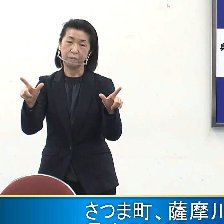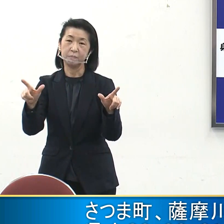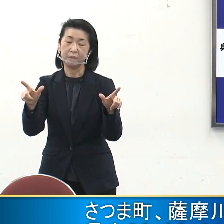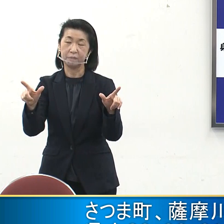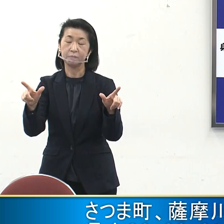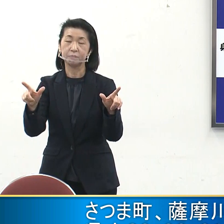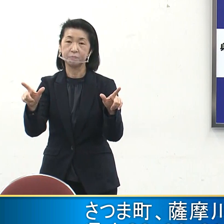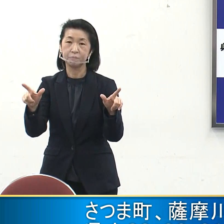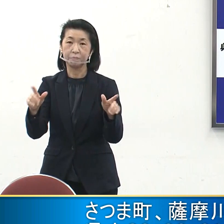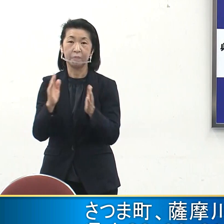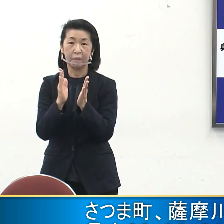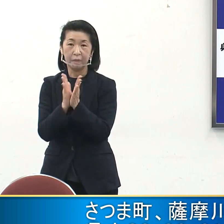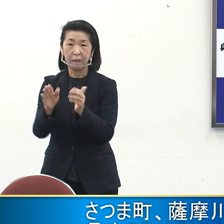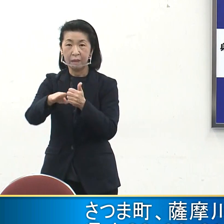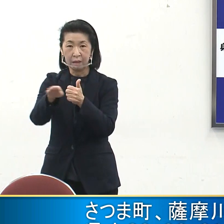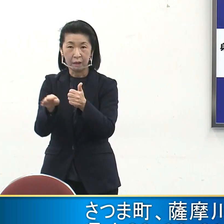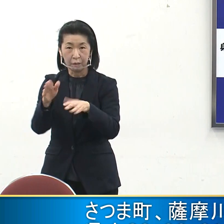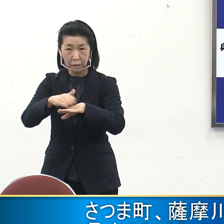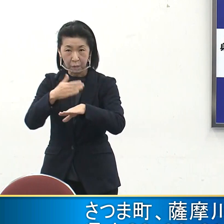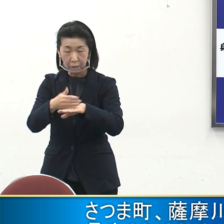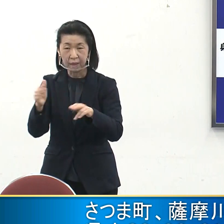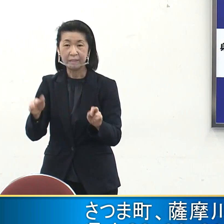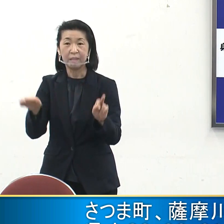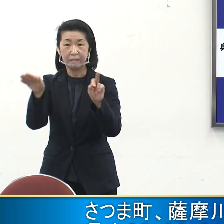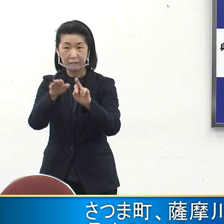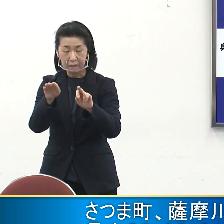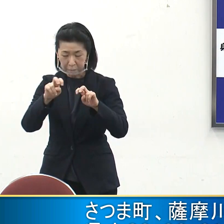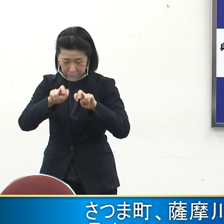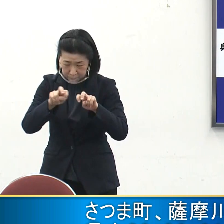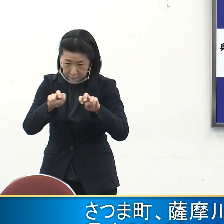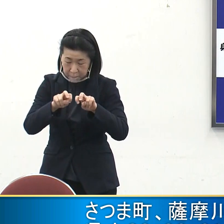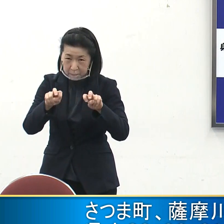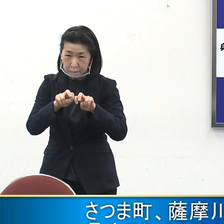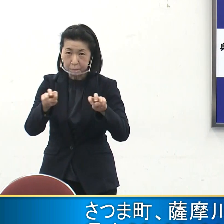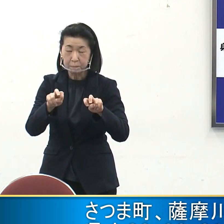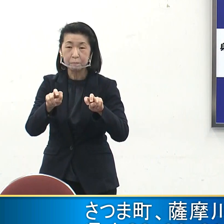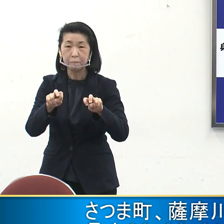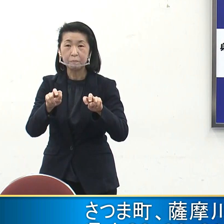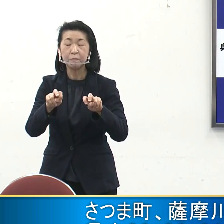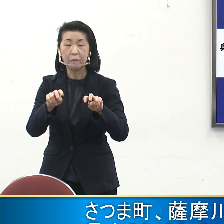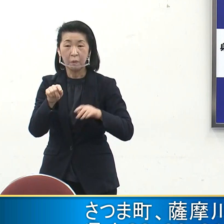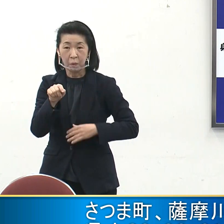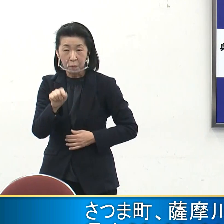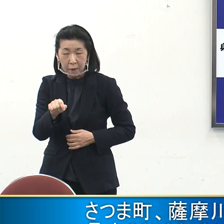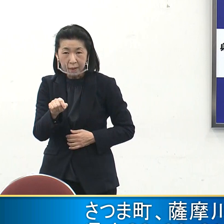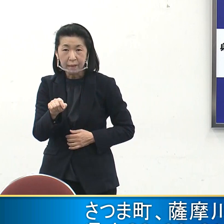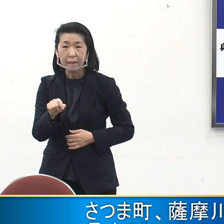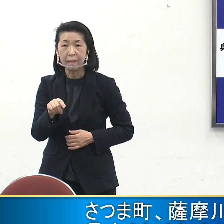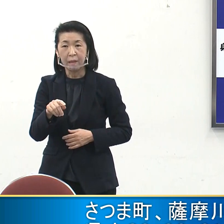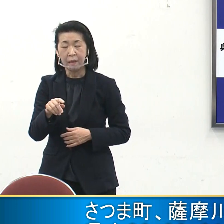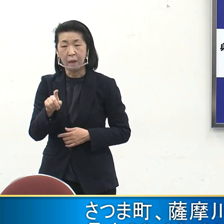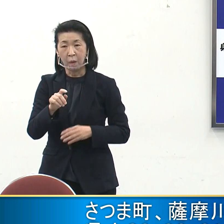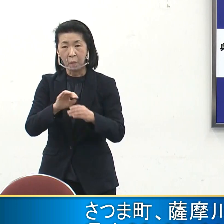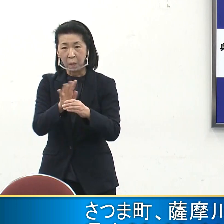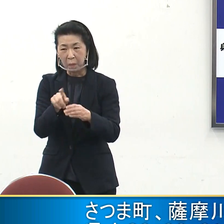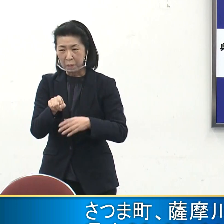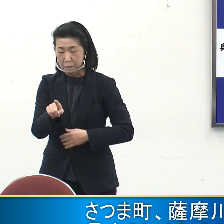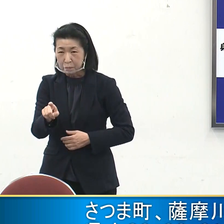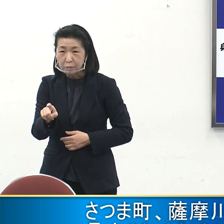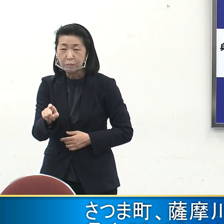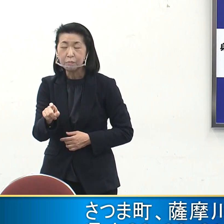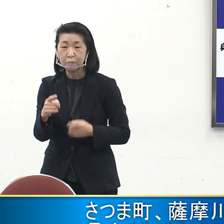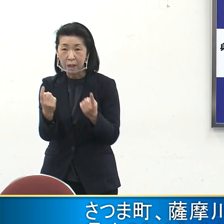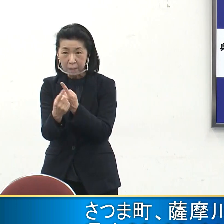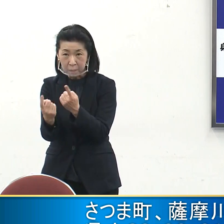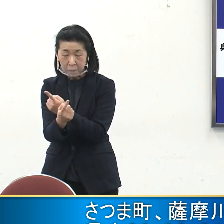また県環境保健センターのゲノム解析により変異株が46例確定し、うちオミク